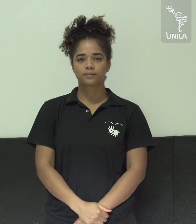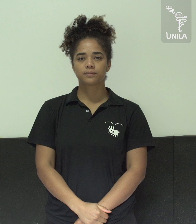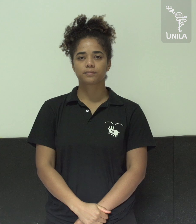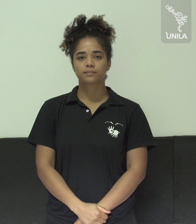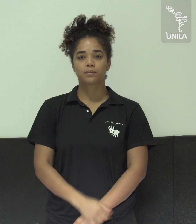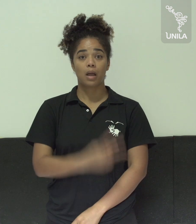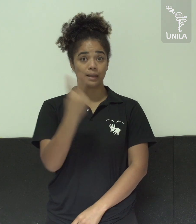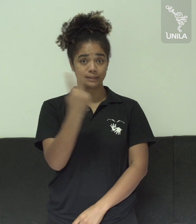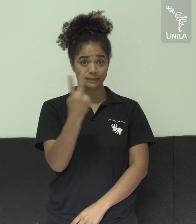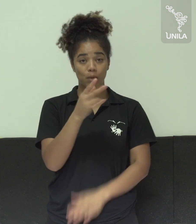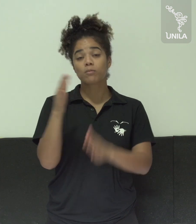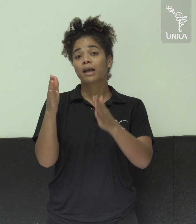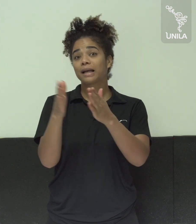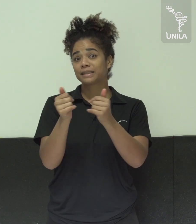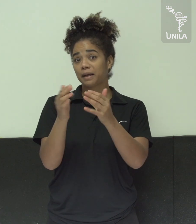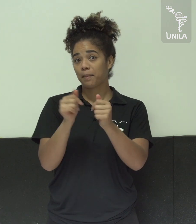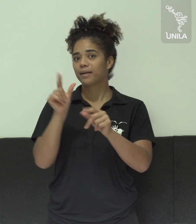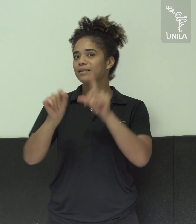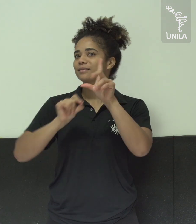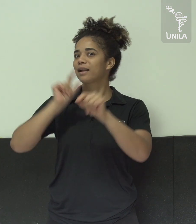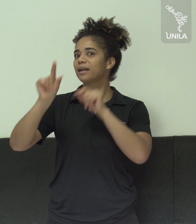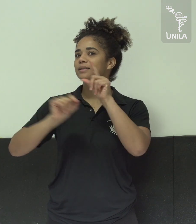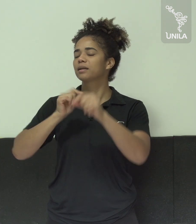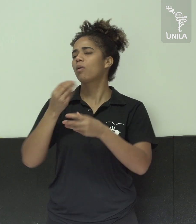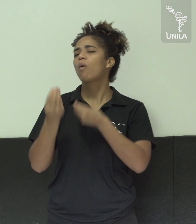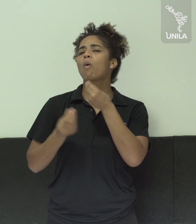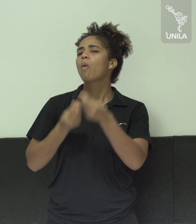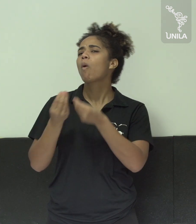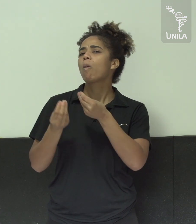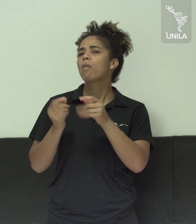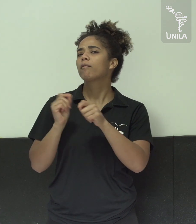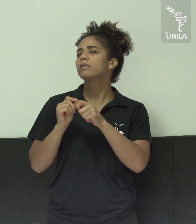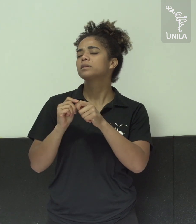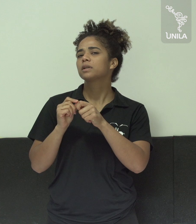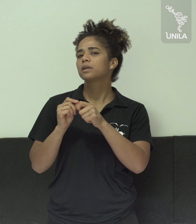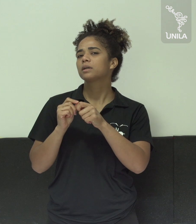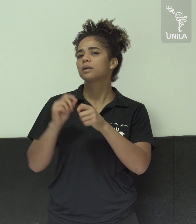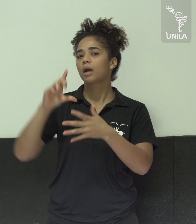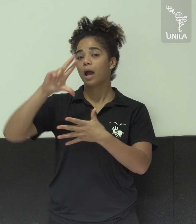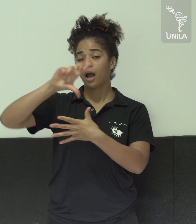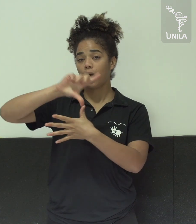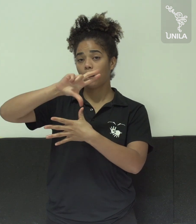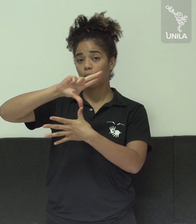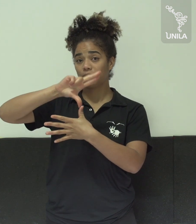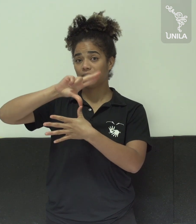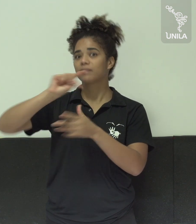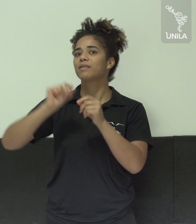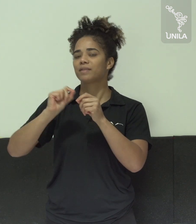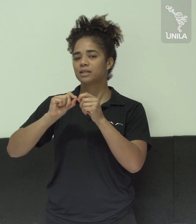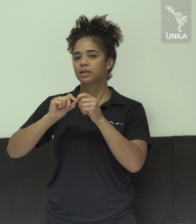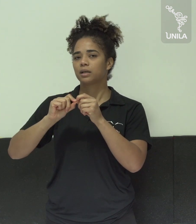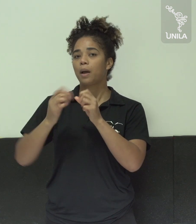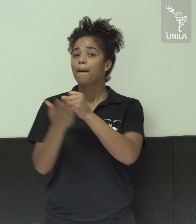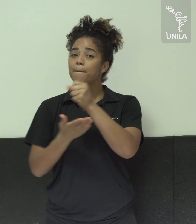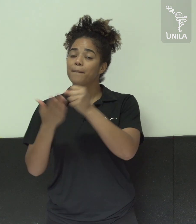A segunda chamada de seleção será realizada pela UNILA, com base na lista de classificação dos